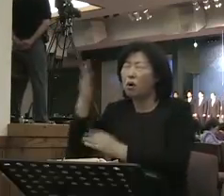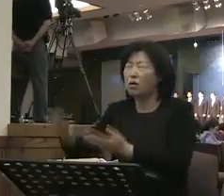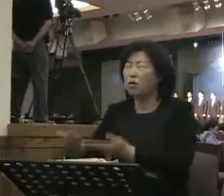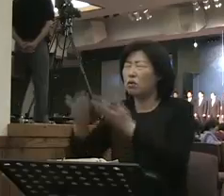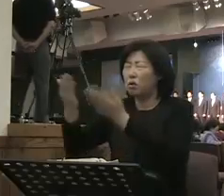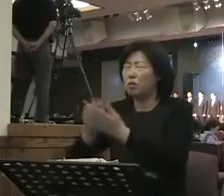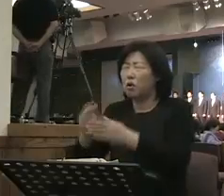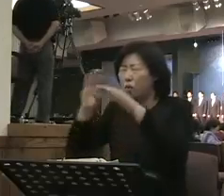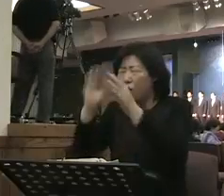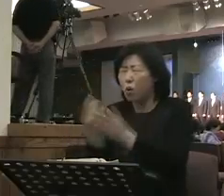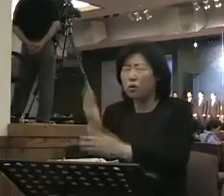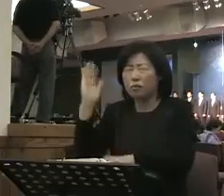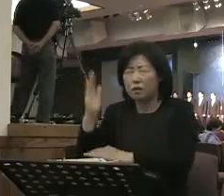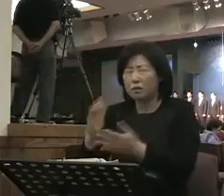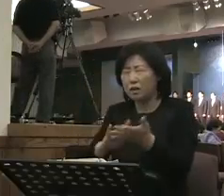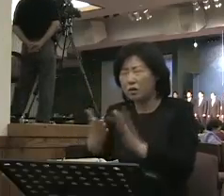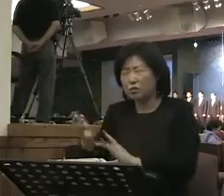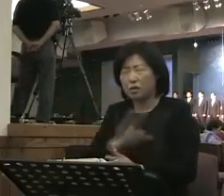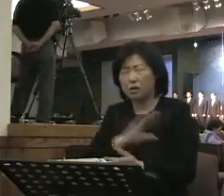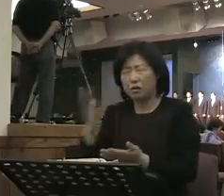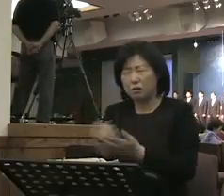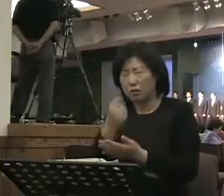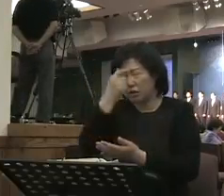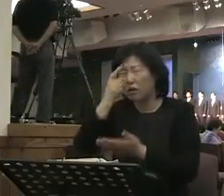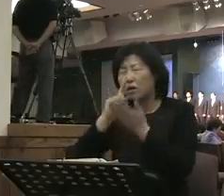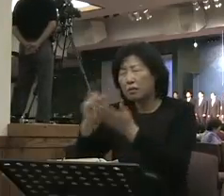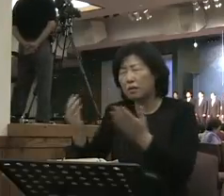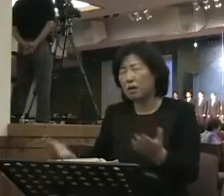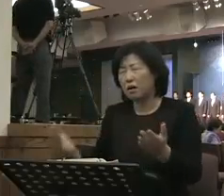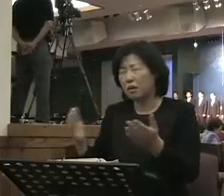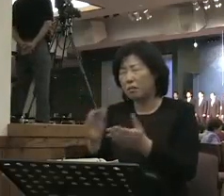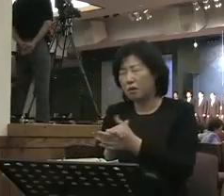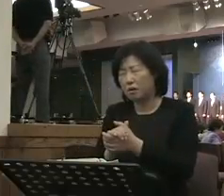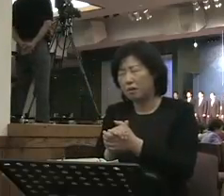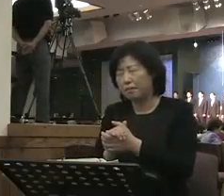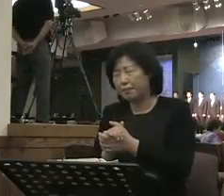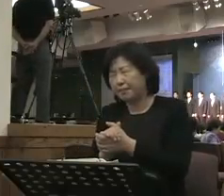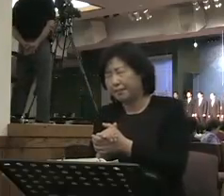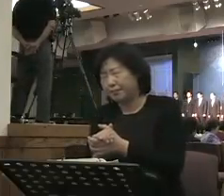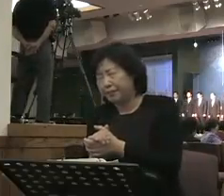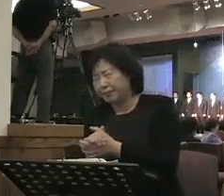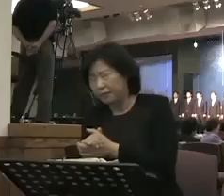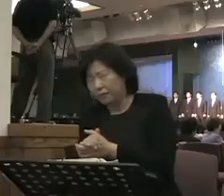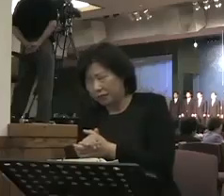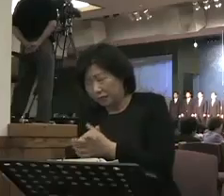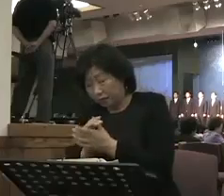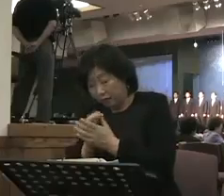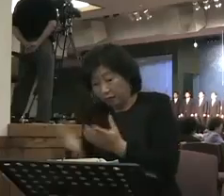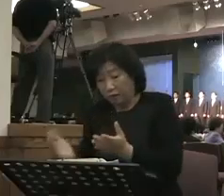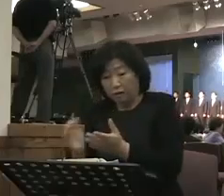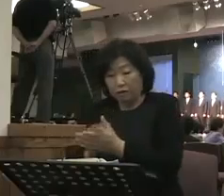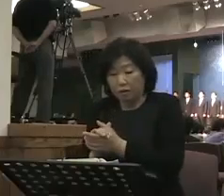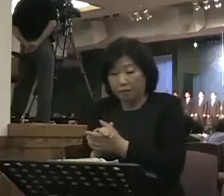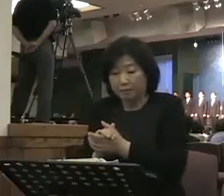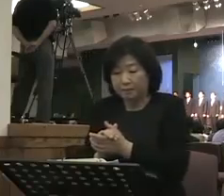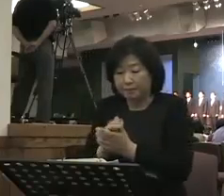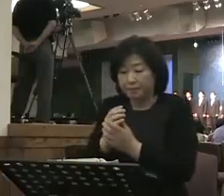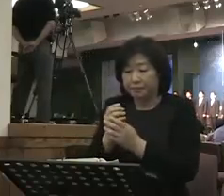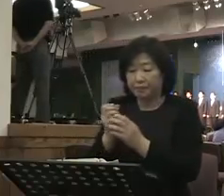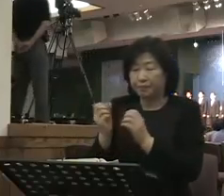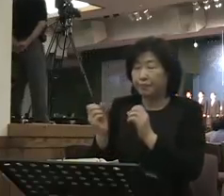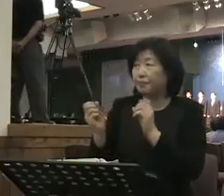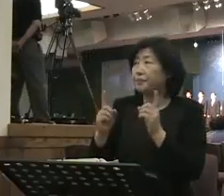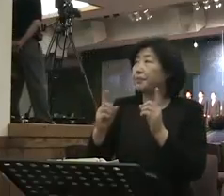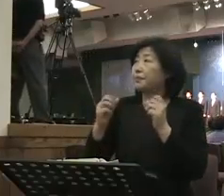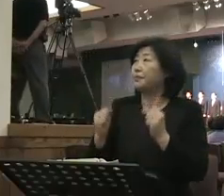이 모든 말씀을 예수님의 이름으로 기도하옵나이다. 아멘. 아멘. 살아계신